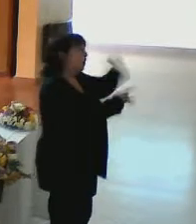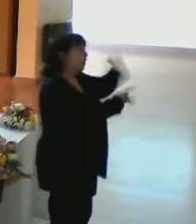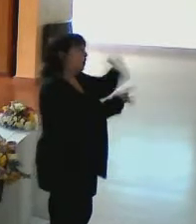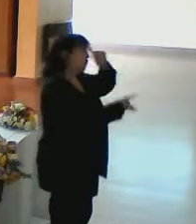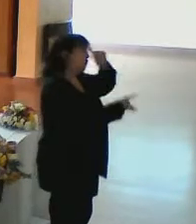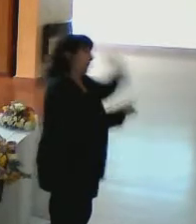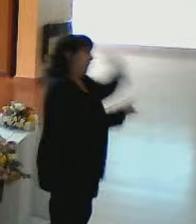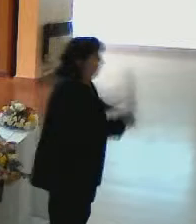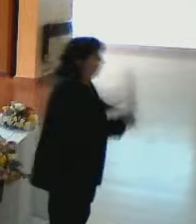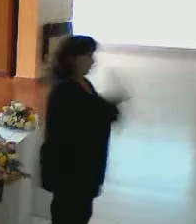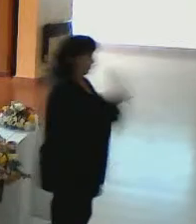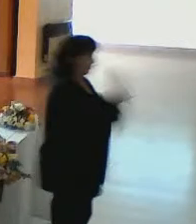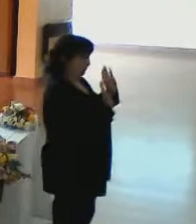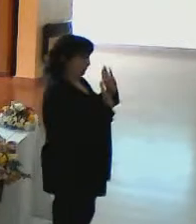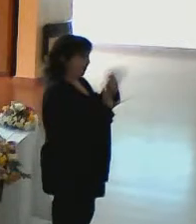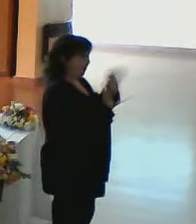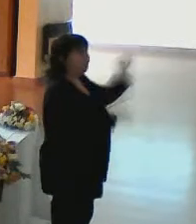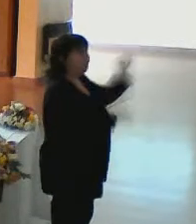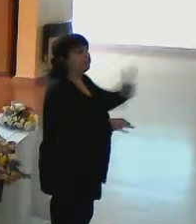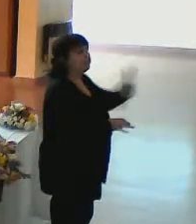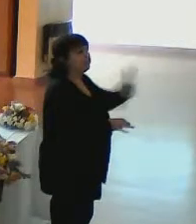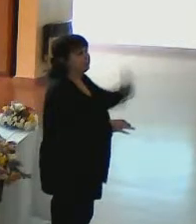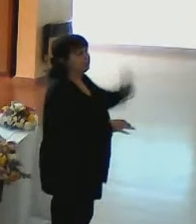menos educación especial.